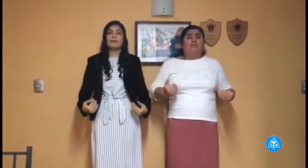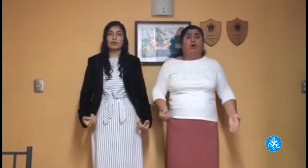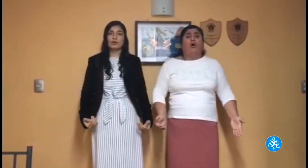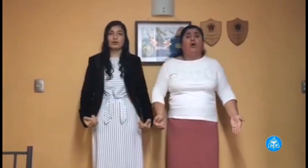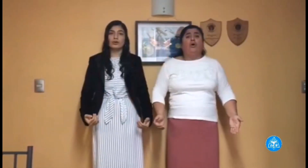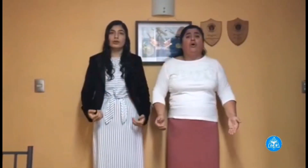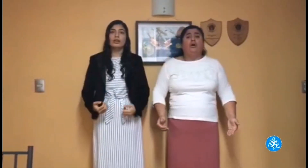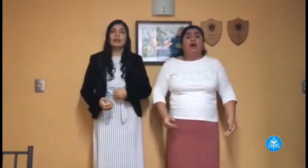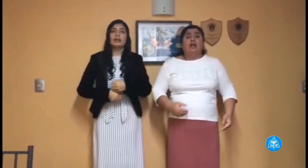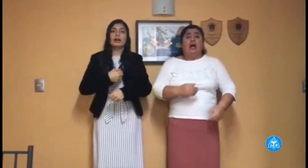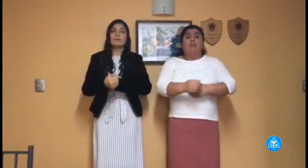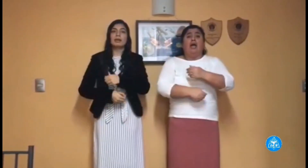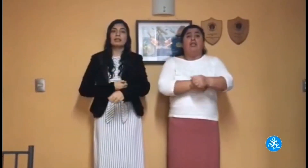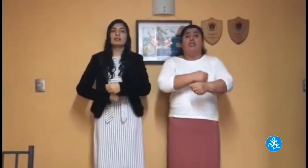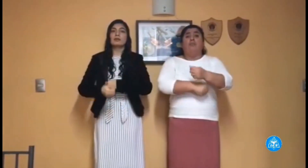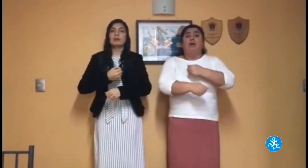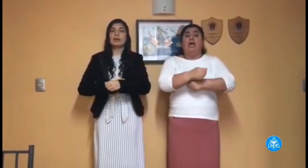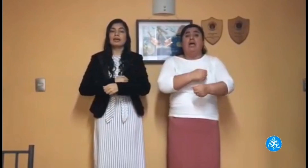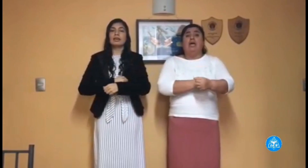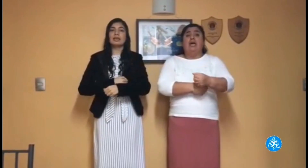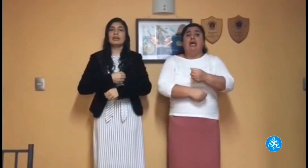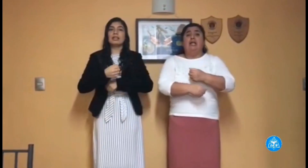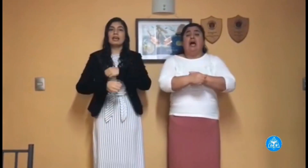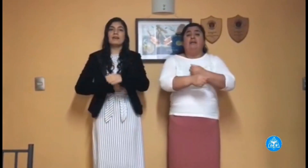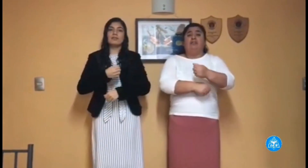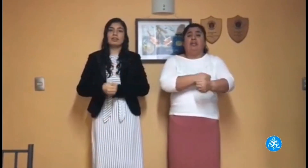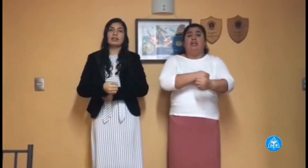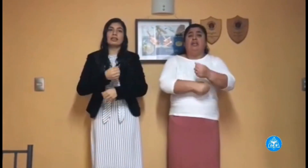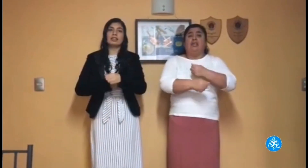lavó, cambiándome la vida.